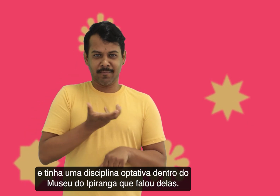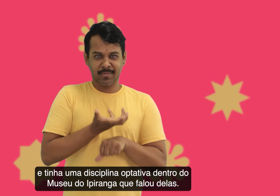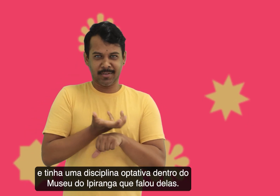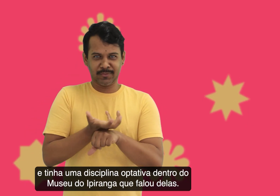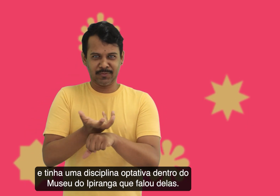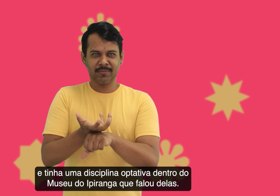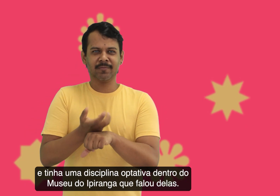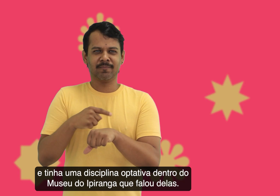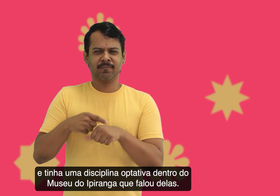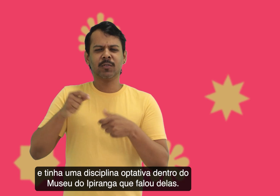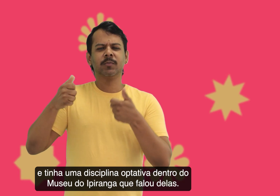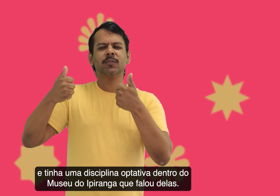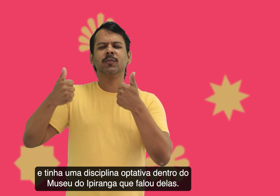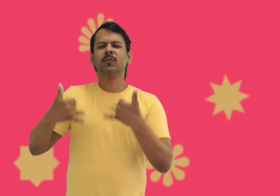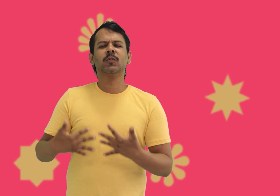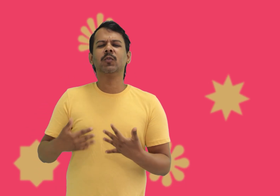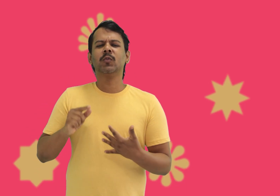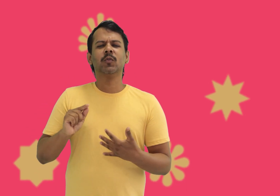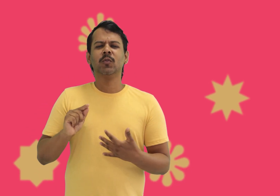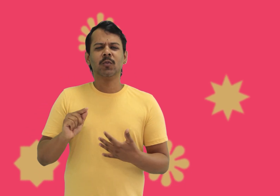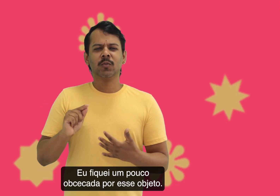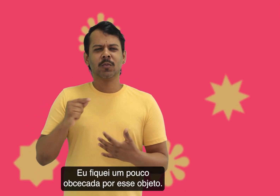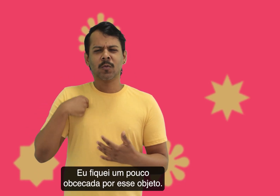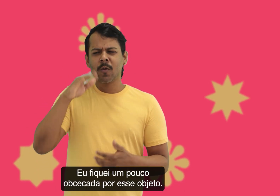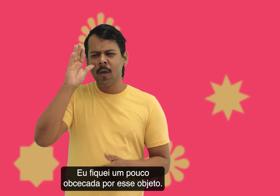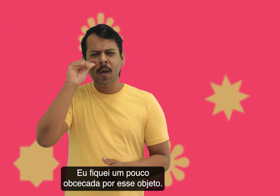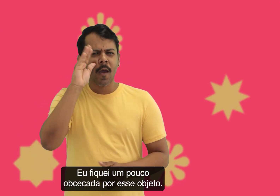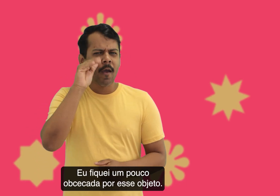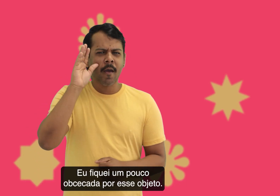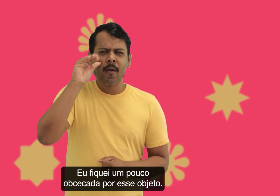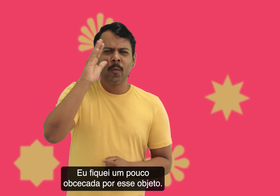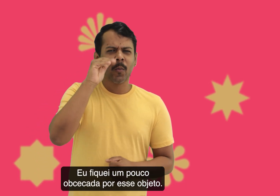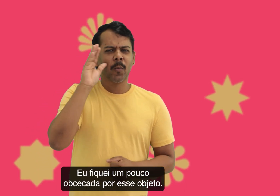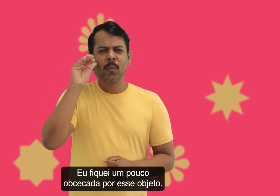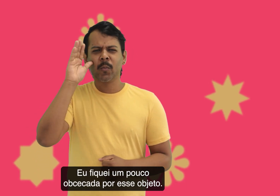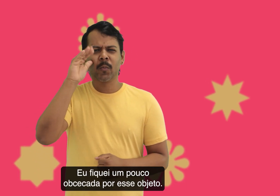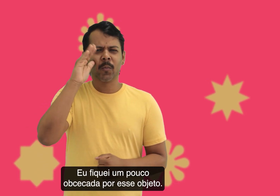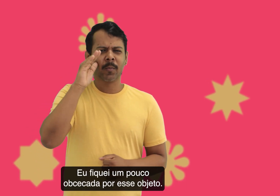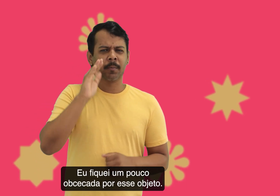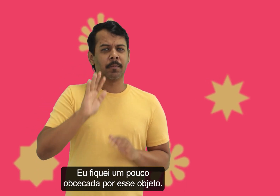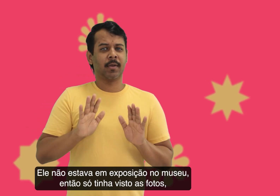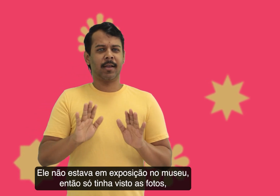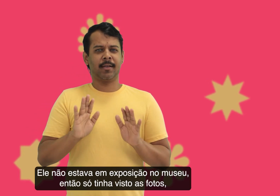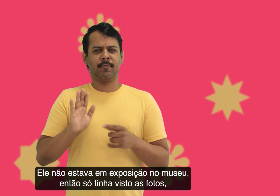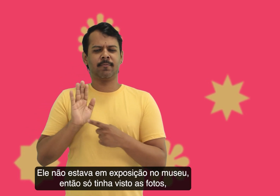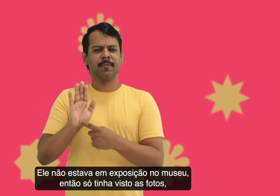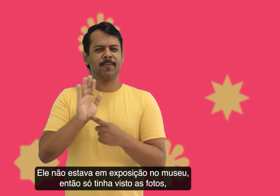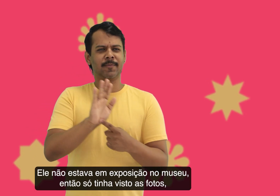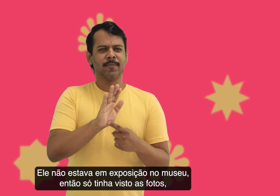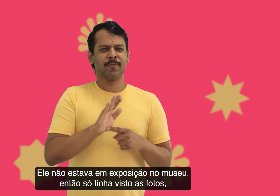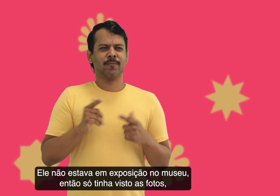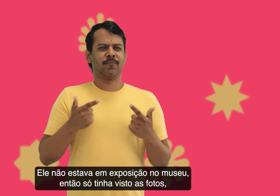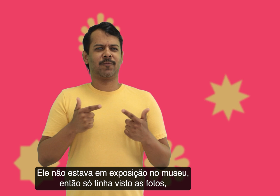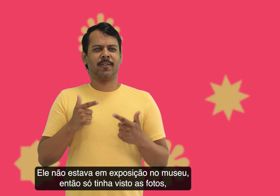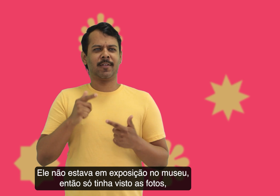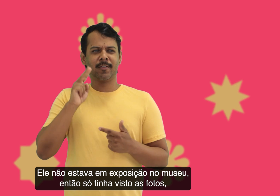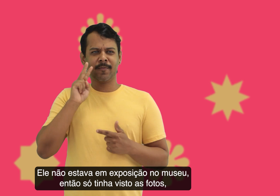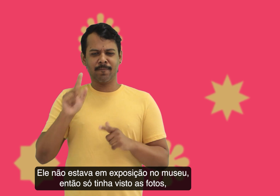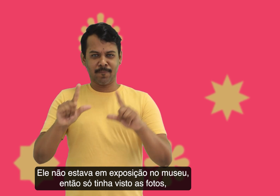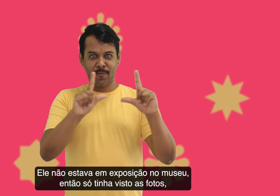do Museu do Ipiranga que falou delas. Eu fiquei um pouco obcecada por esse objeto. Ele não estava em exposição no museu, então eu só